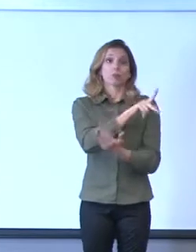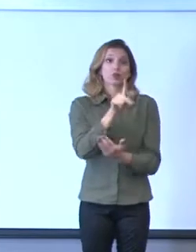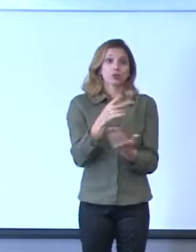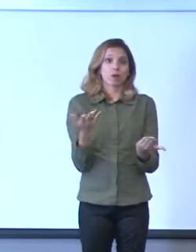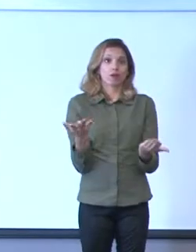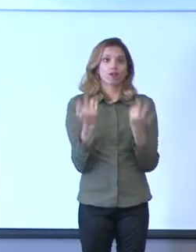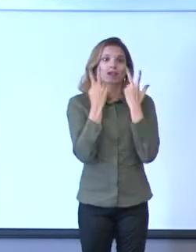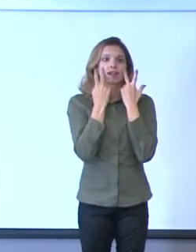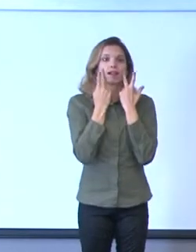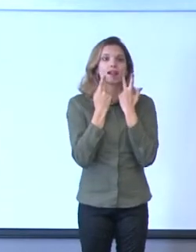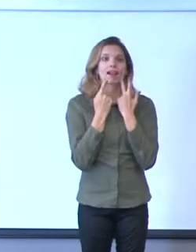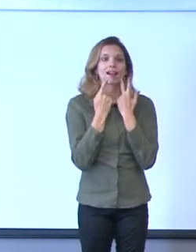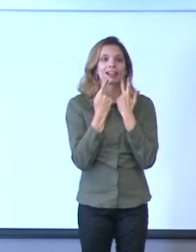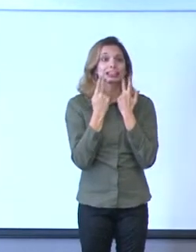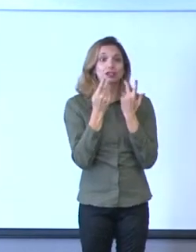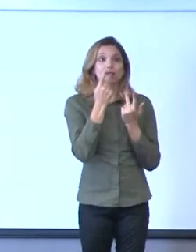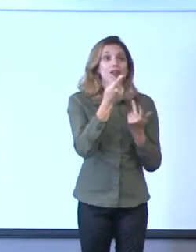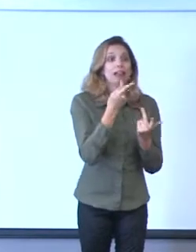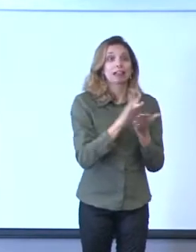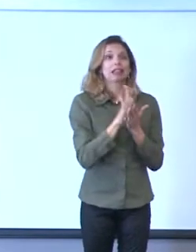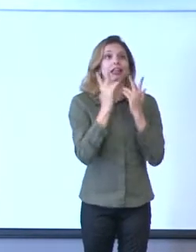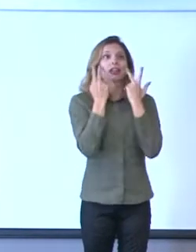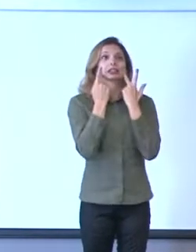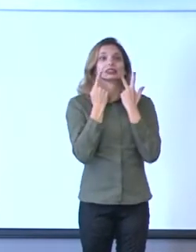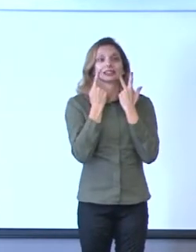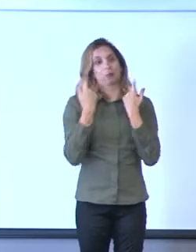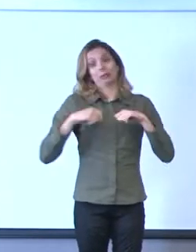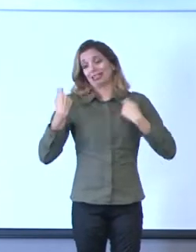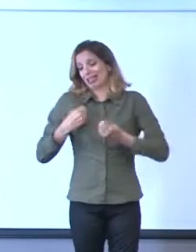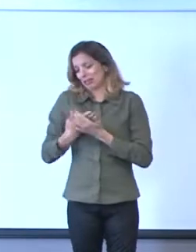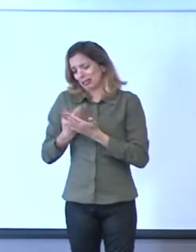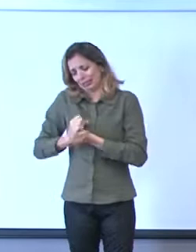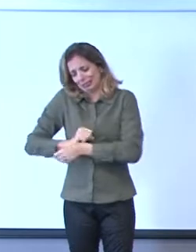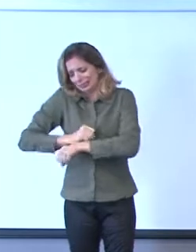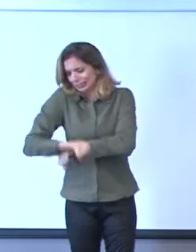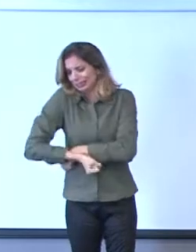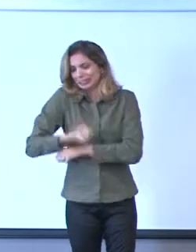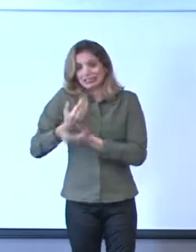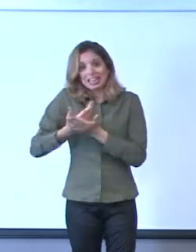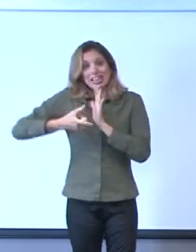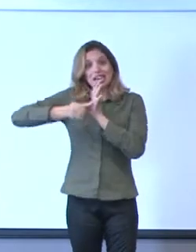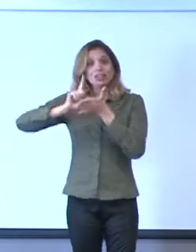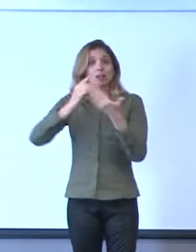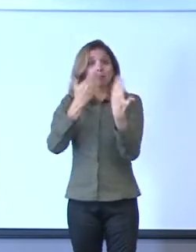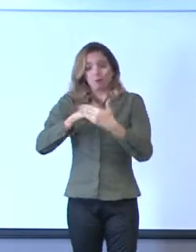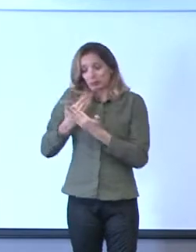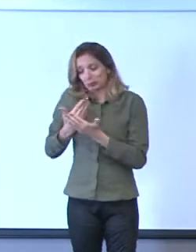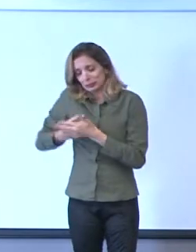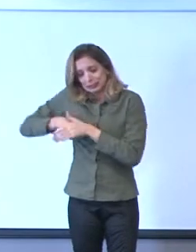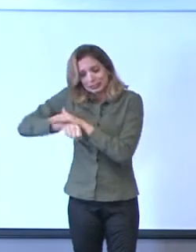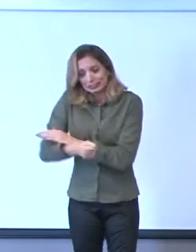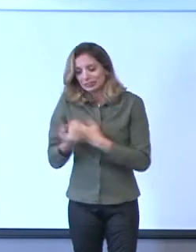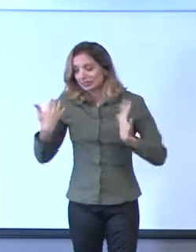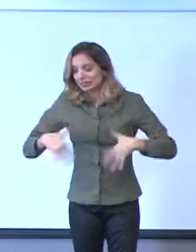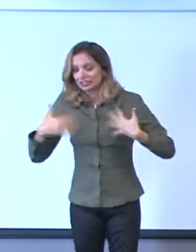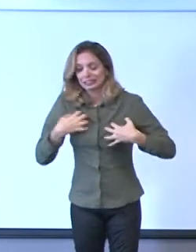passar vergonha se eu não estudasse. Né? Então, eu tinha que ralar na véspera da prova, e